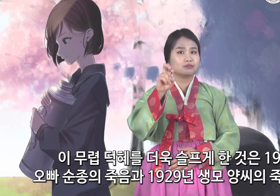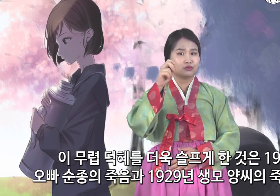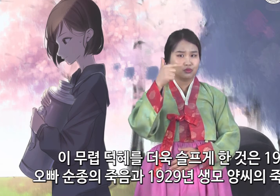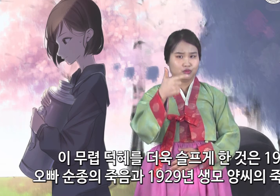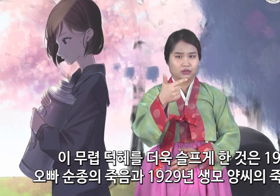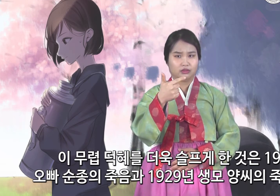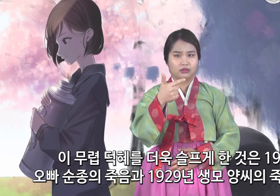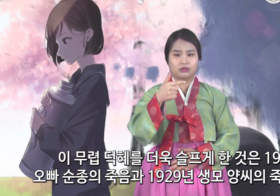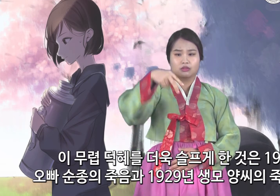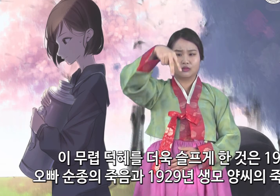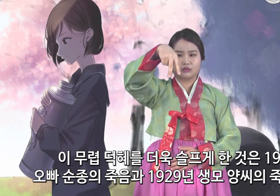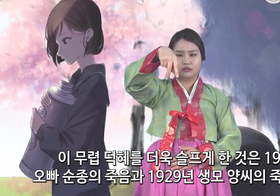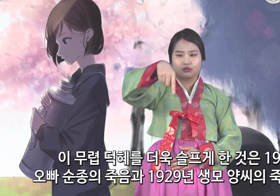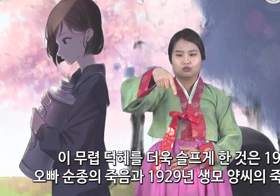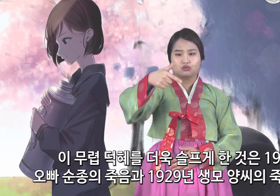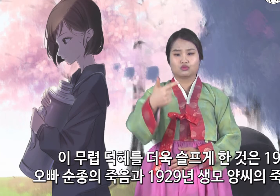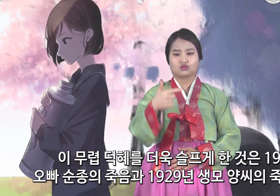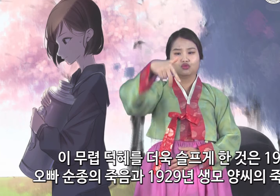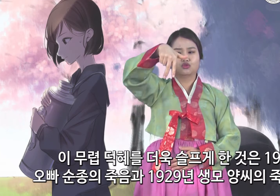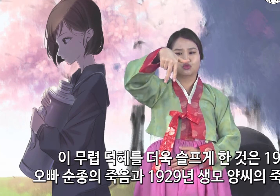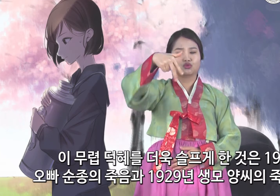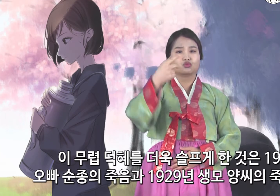1926년 오빠 순종의 죽음과